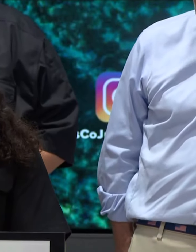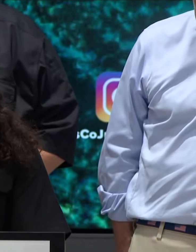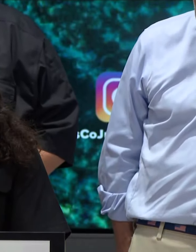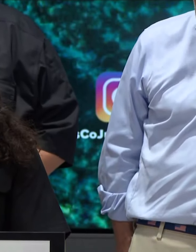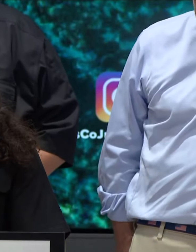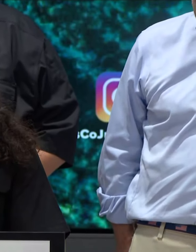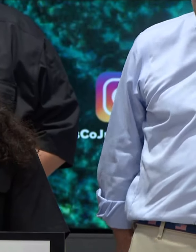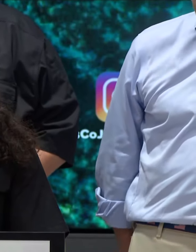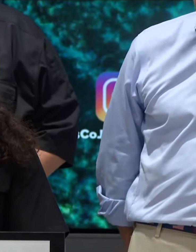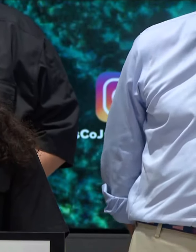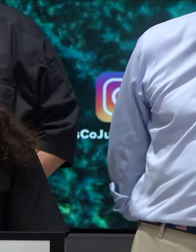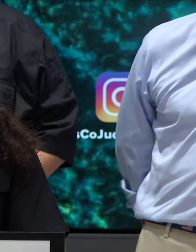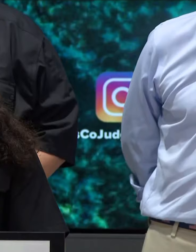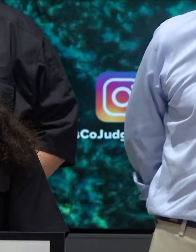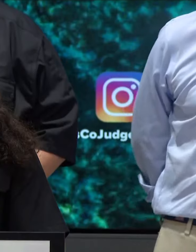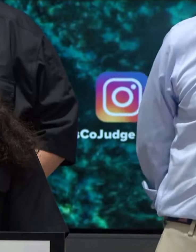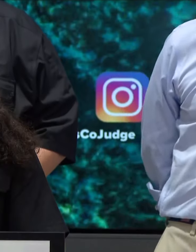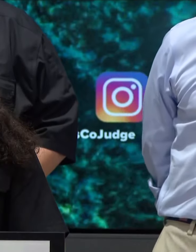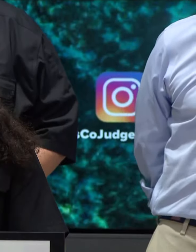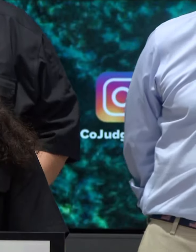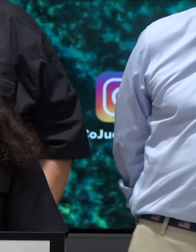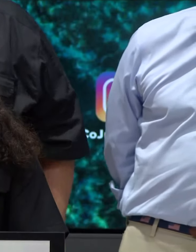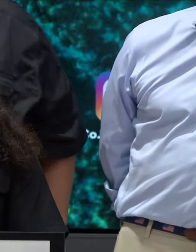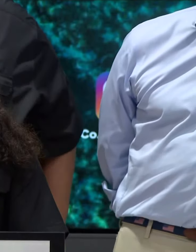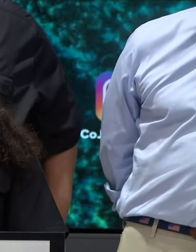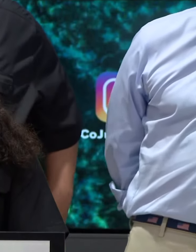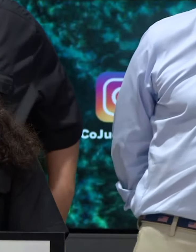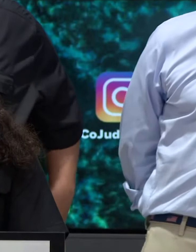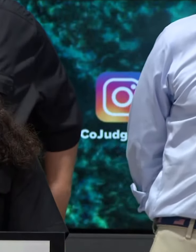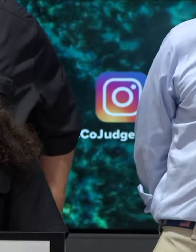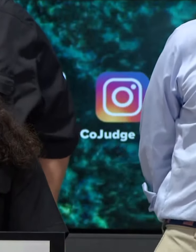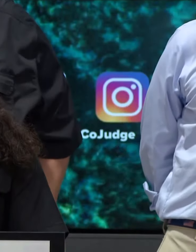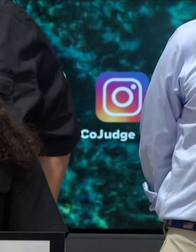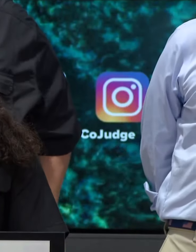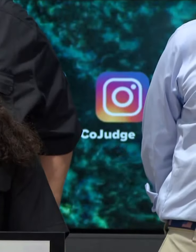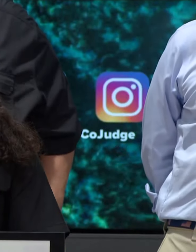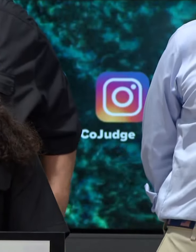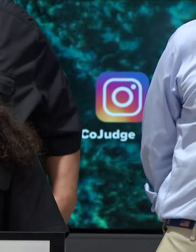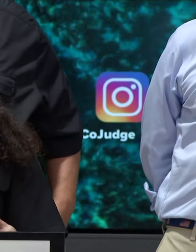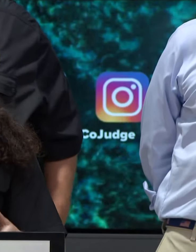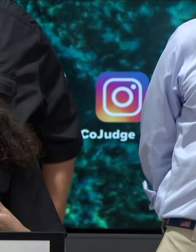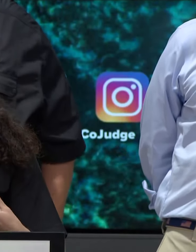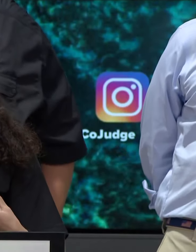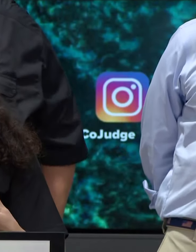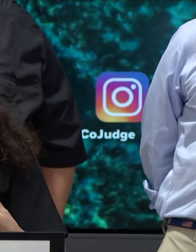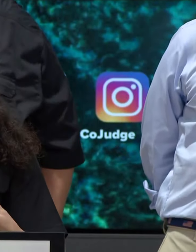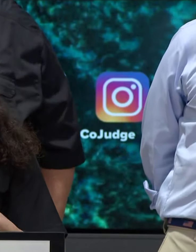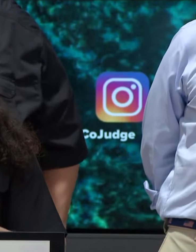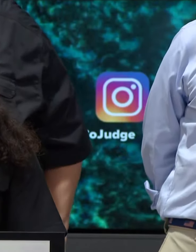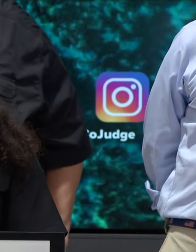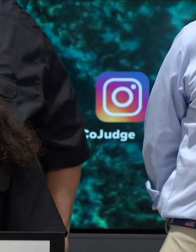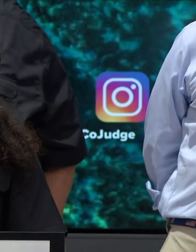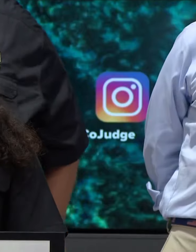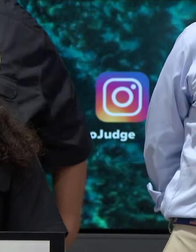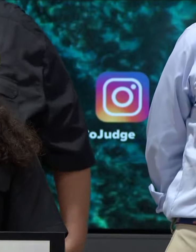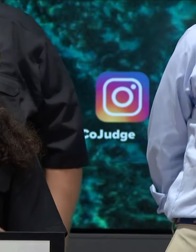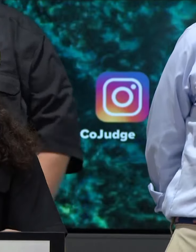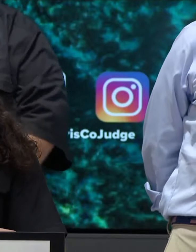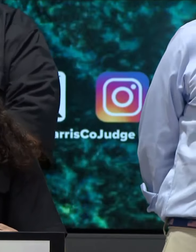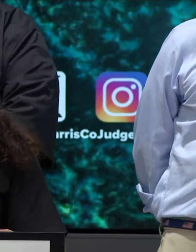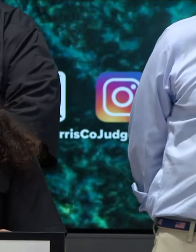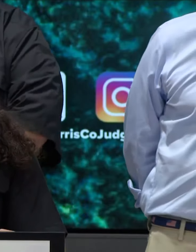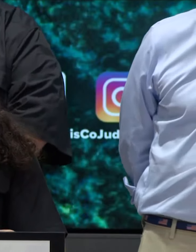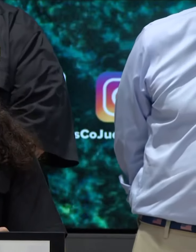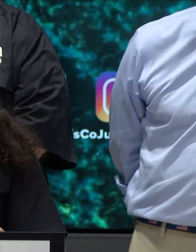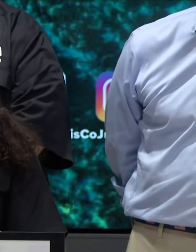urgente. Por ejemplo, los hogares de personas mayores o si usted es una persona mayor o una persona con la